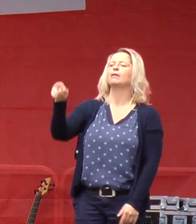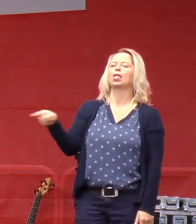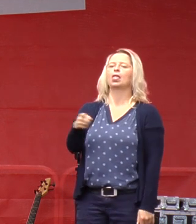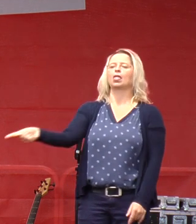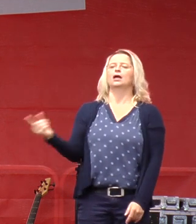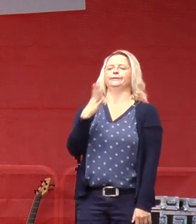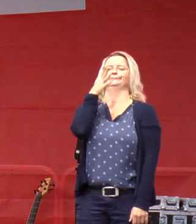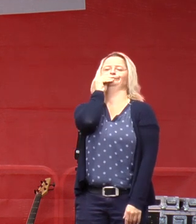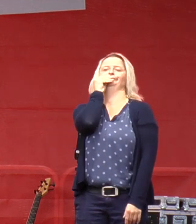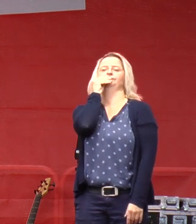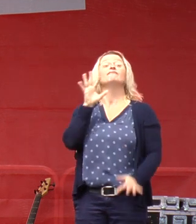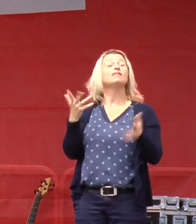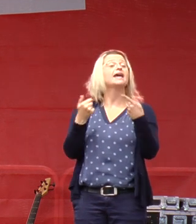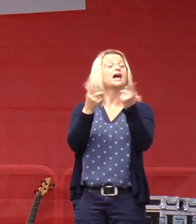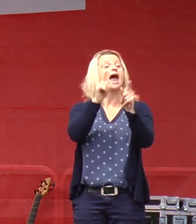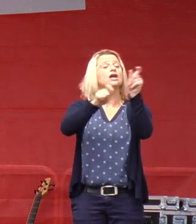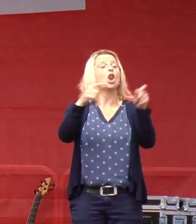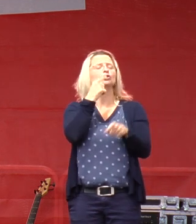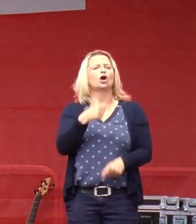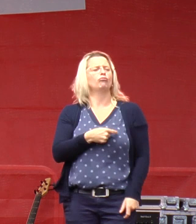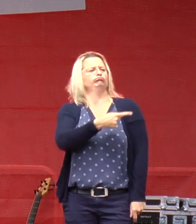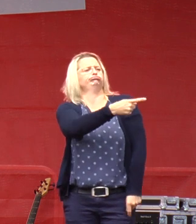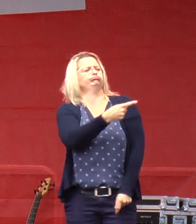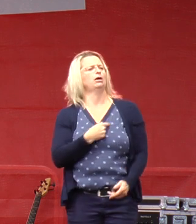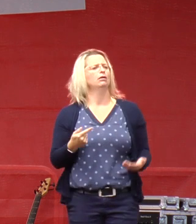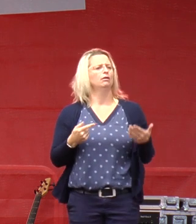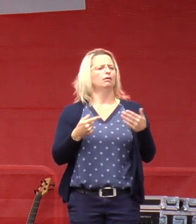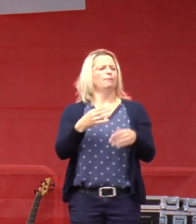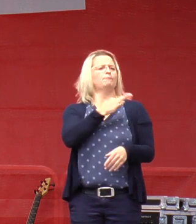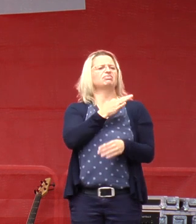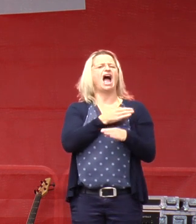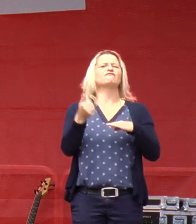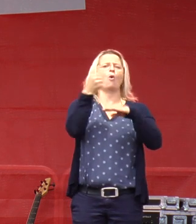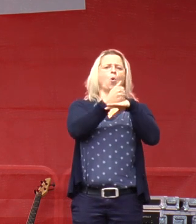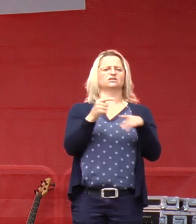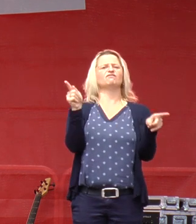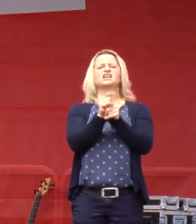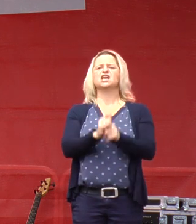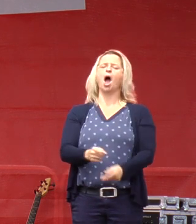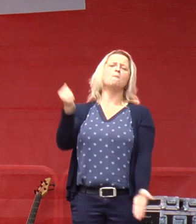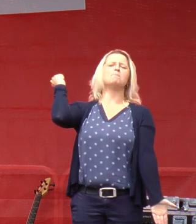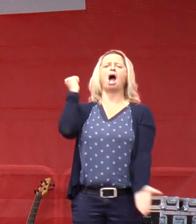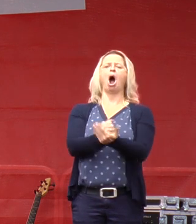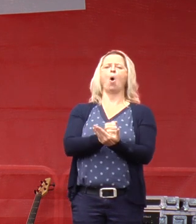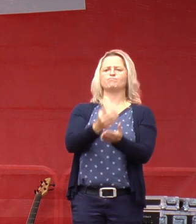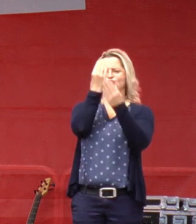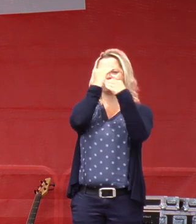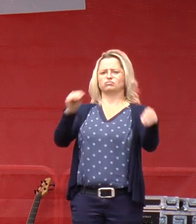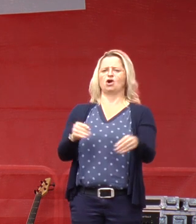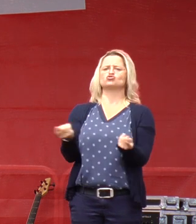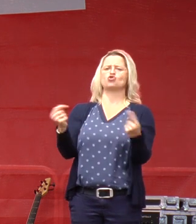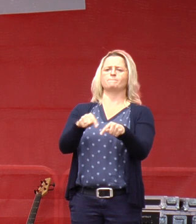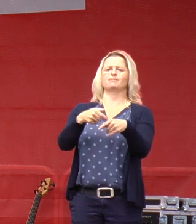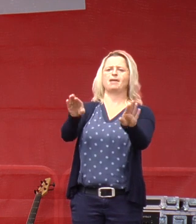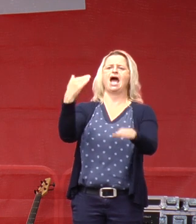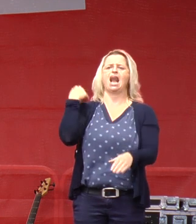noch einige, die sagen, naja, aber als Parteivorsitzende ist sie jetzt auch befangen und behauptet einfach, dass die Linke sie viel mehr entlastet. Ich kann Ihnen